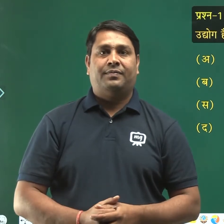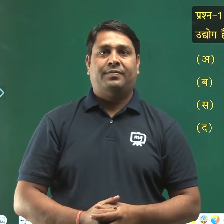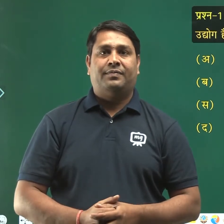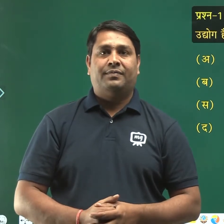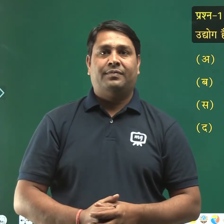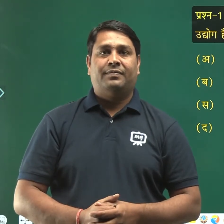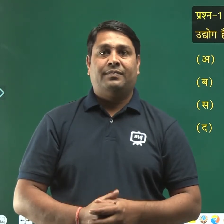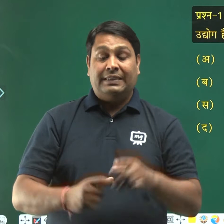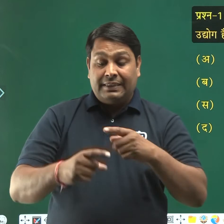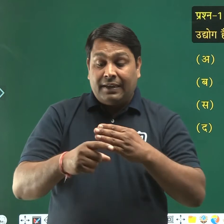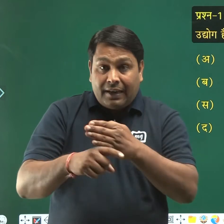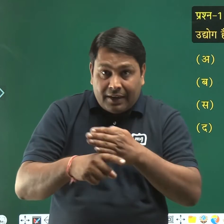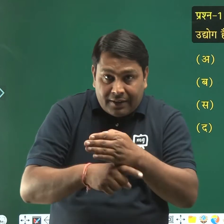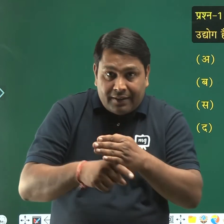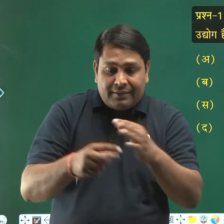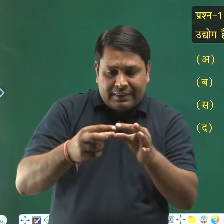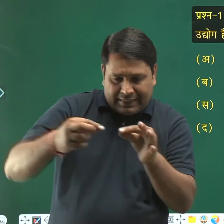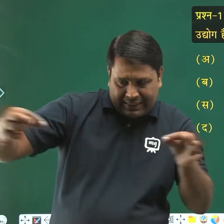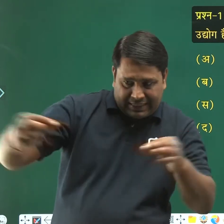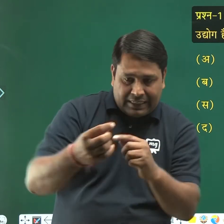टोकरी बनाना,